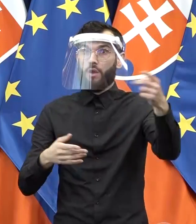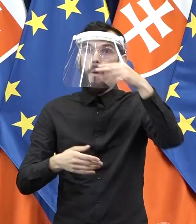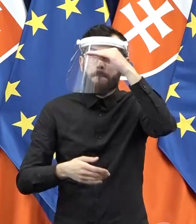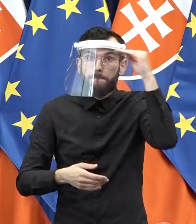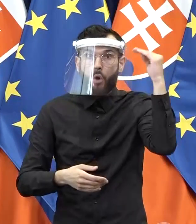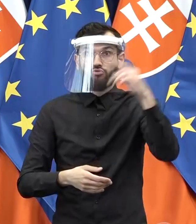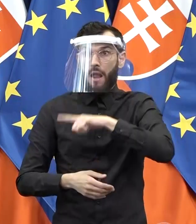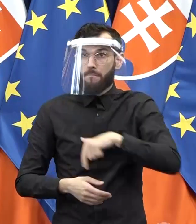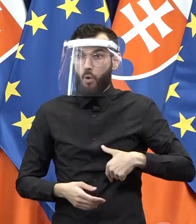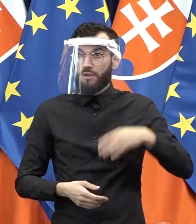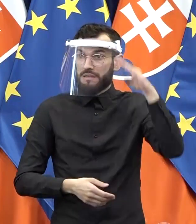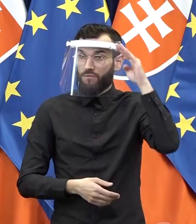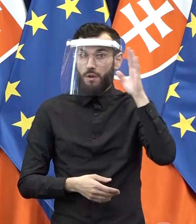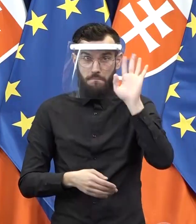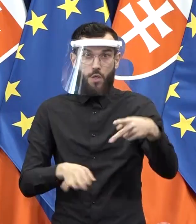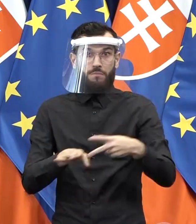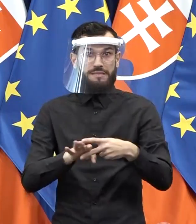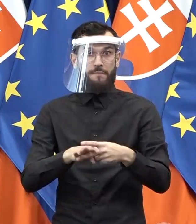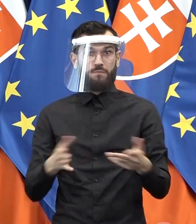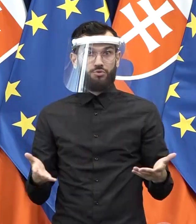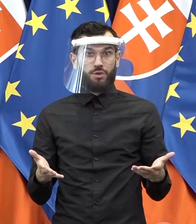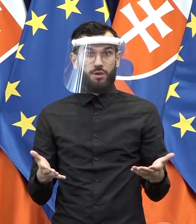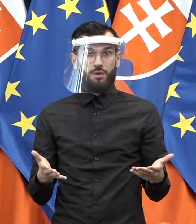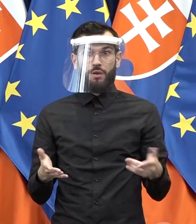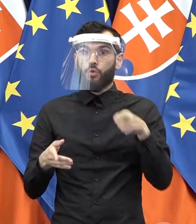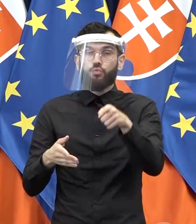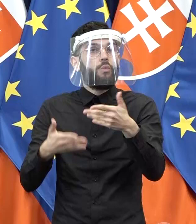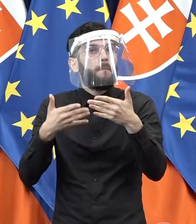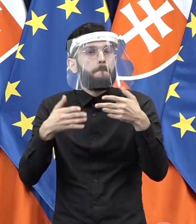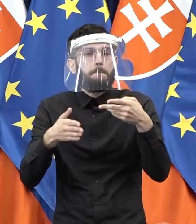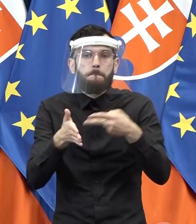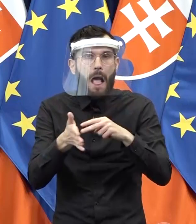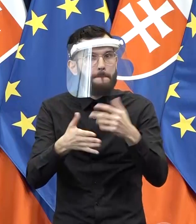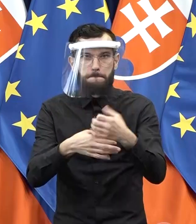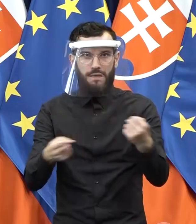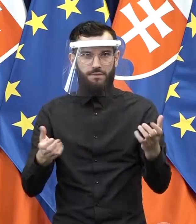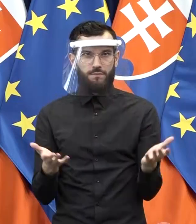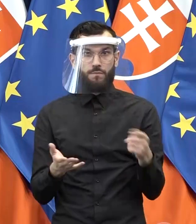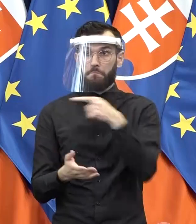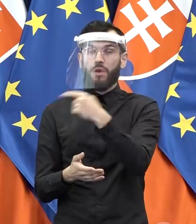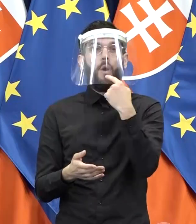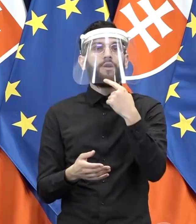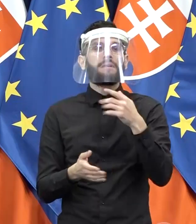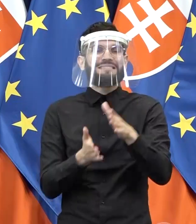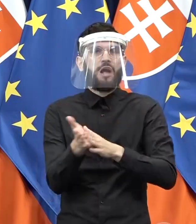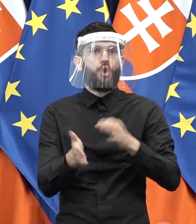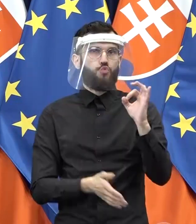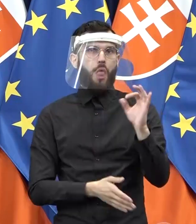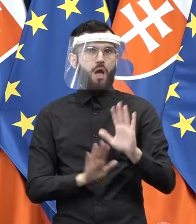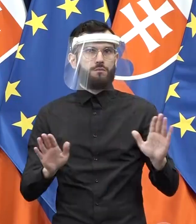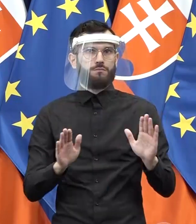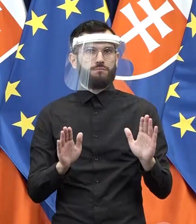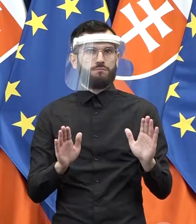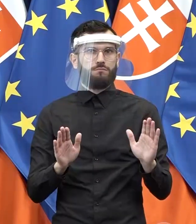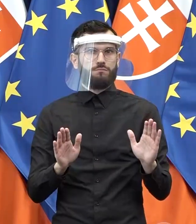policajtov a vojakov. Tu nebol žiadny plán. Ideme absolútne odpiky. Ako symbolicky v nedelu